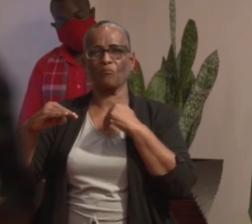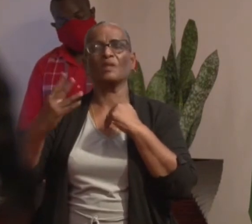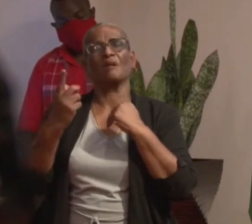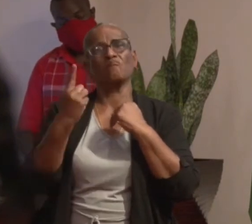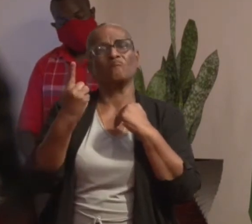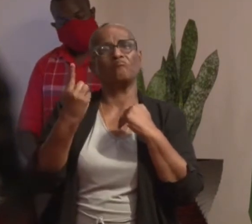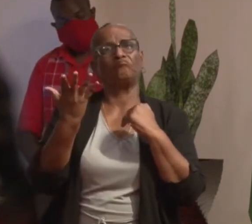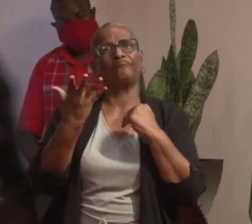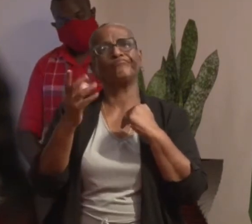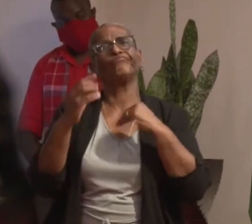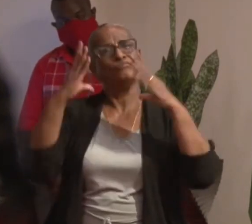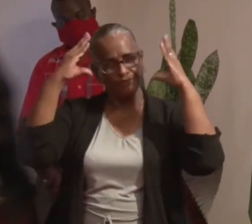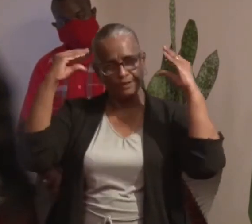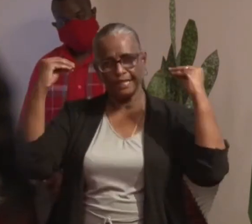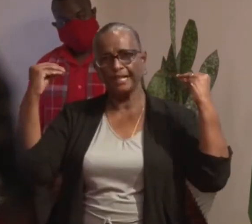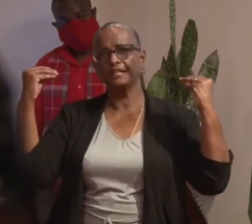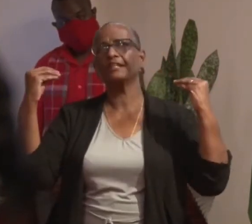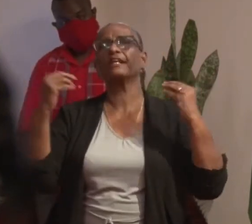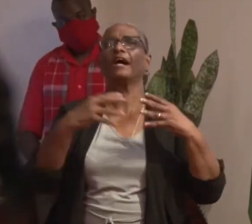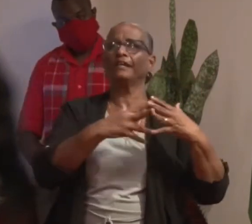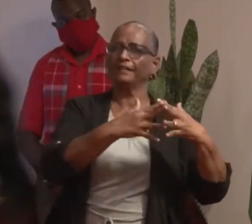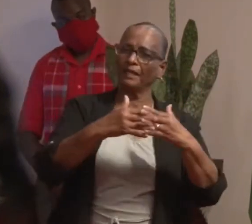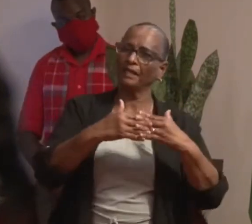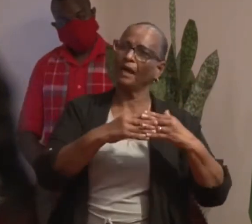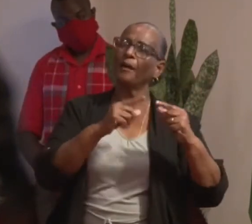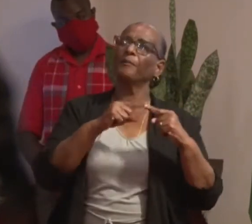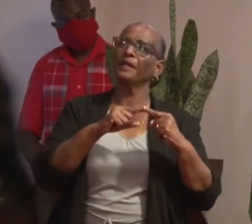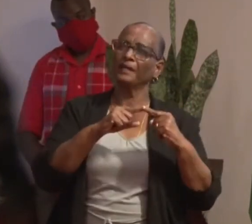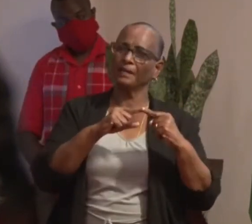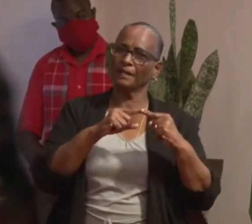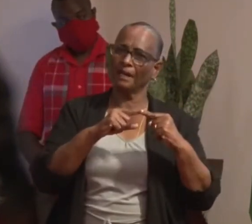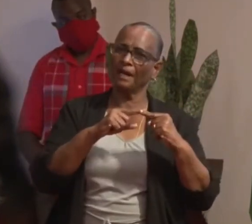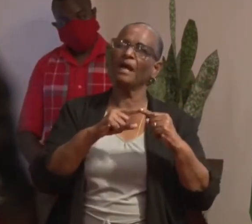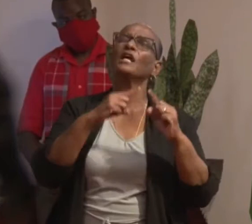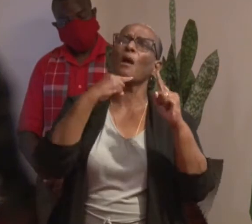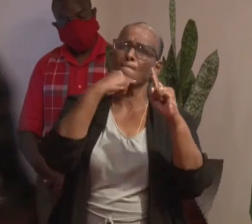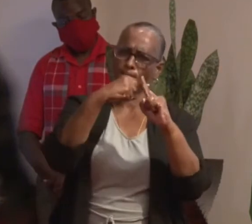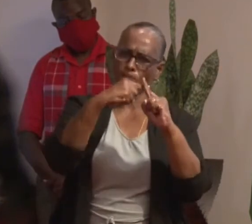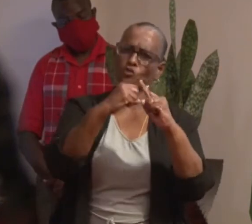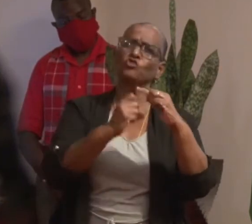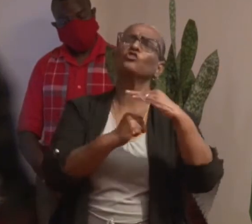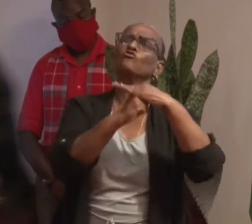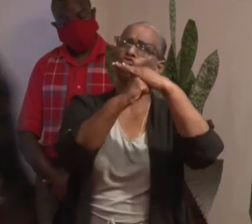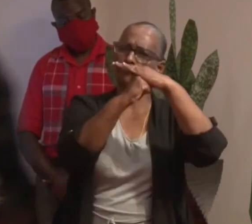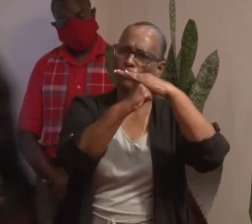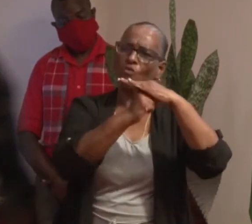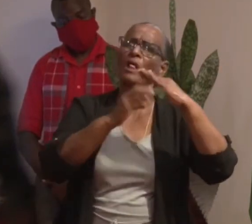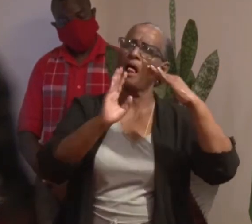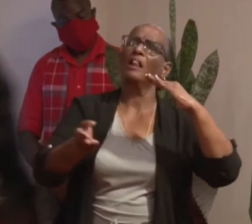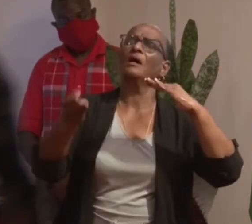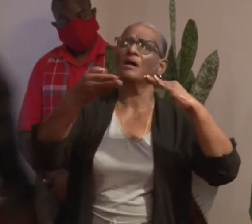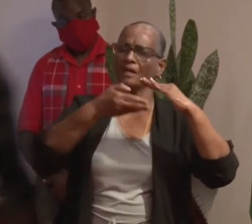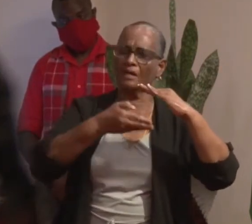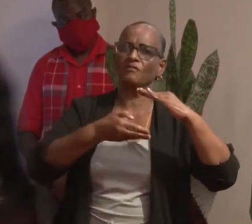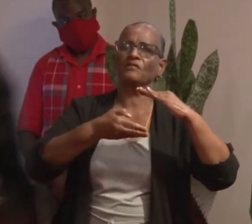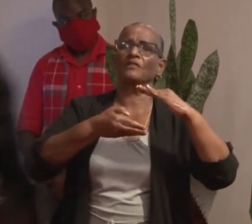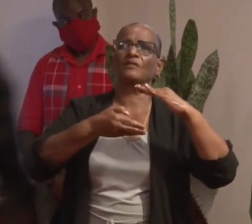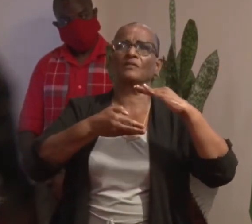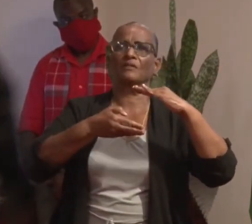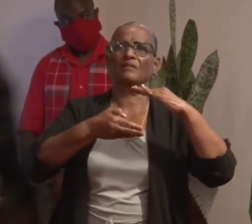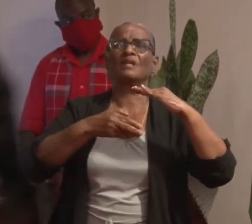met name Nederland en de Verenigde Staten, en de positieve steun daar is al iets aangegeven, dat